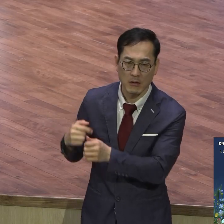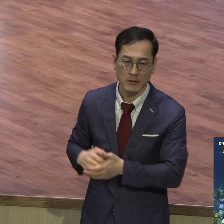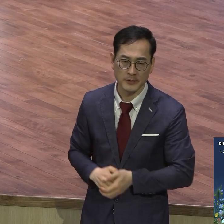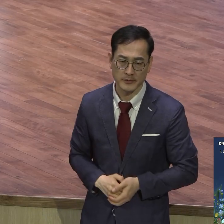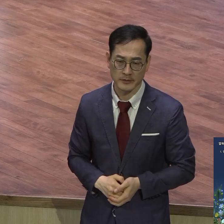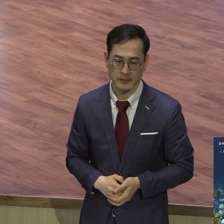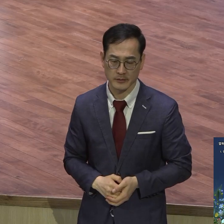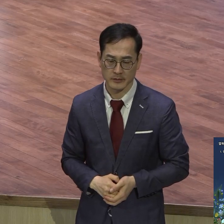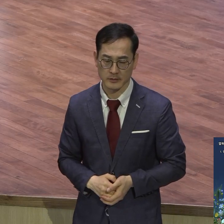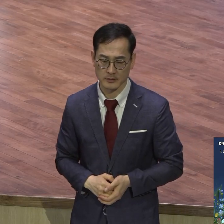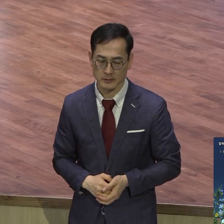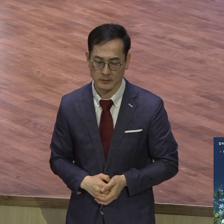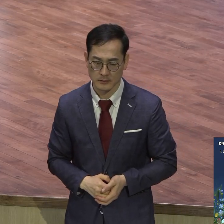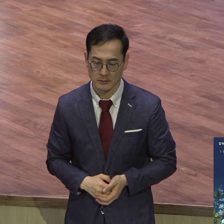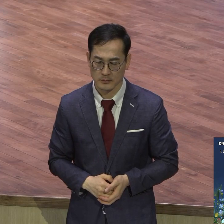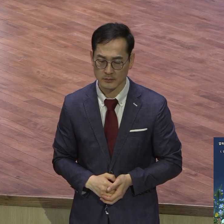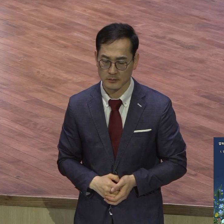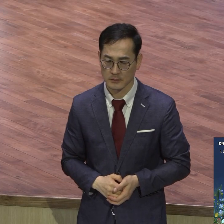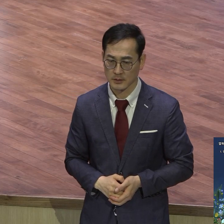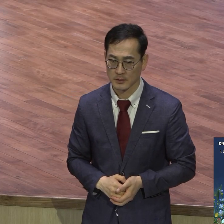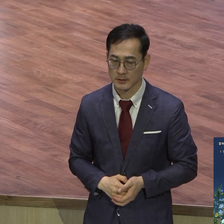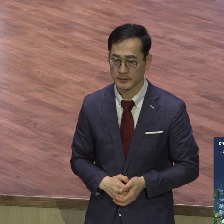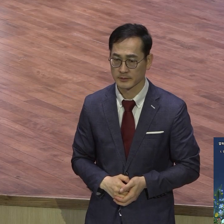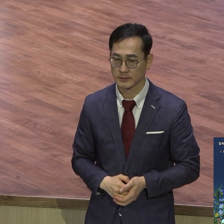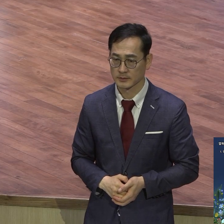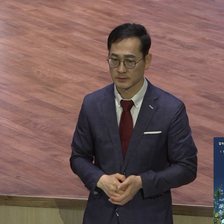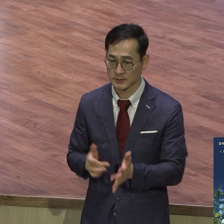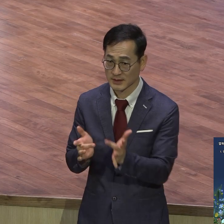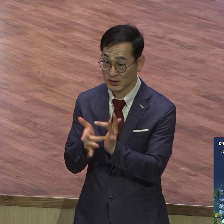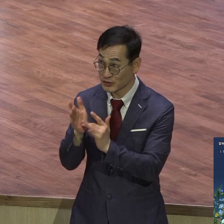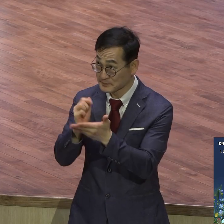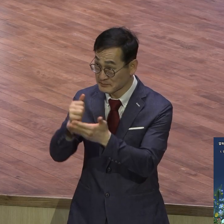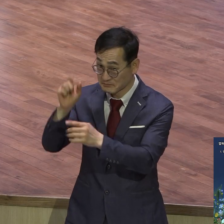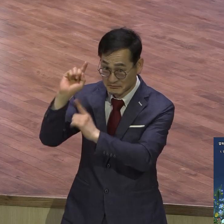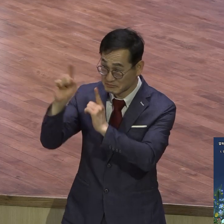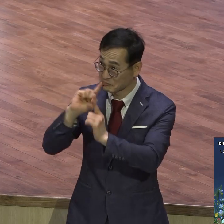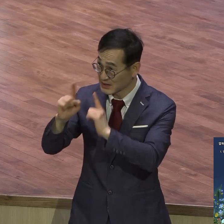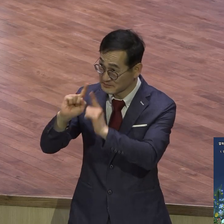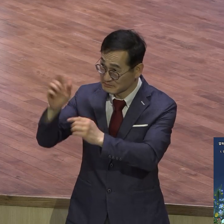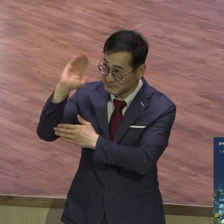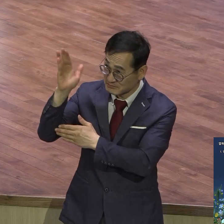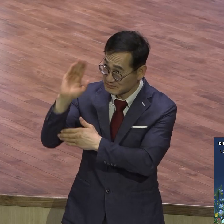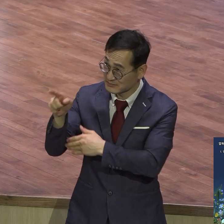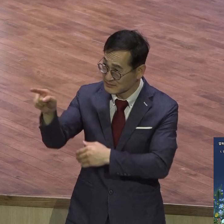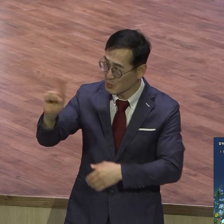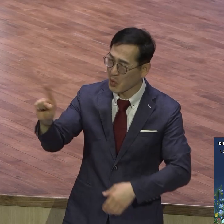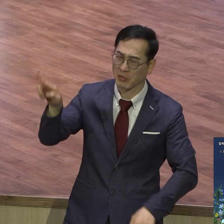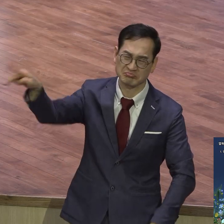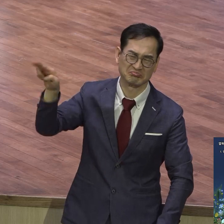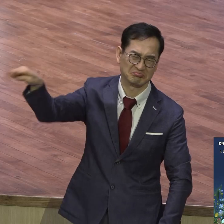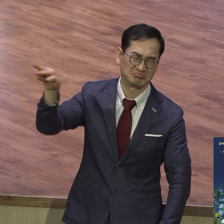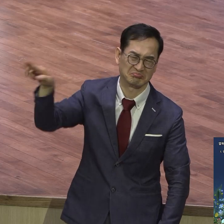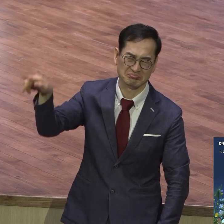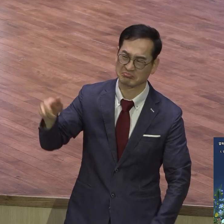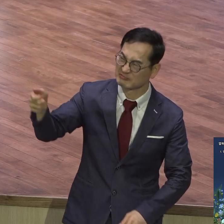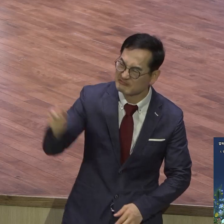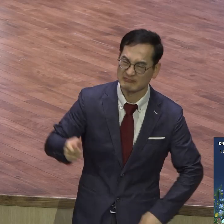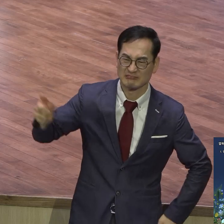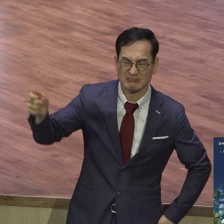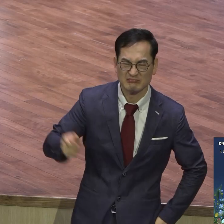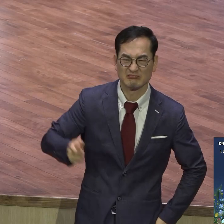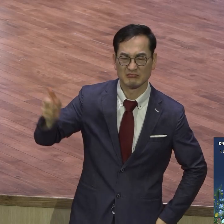계속해서 그렇게 비방을 하고 조롱을 하고 비판을 했습니다. 이들을